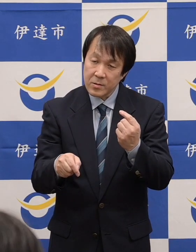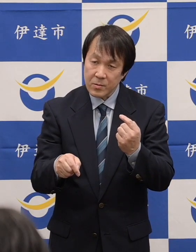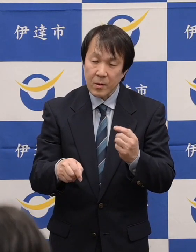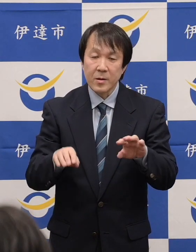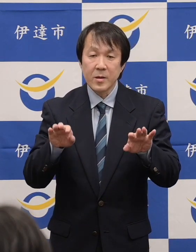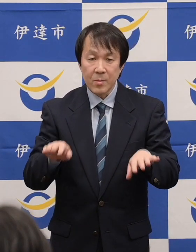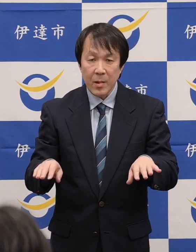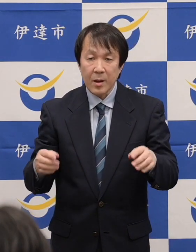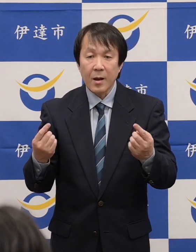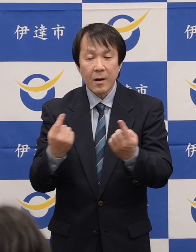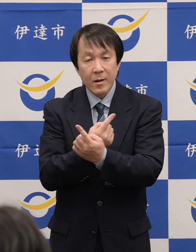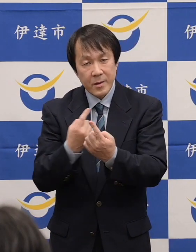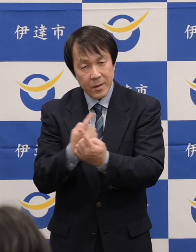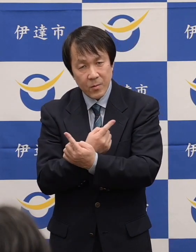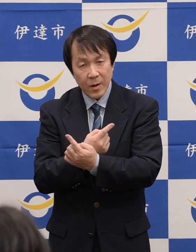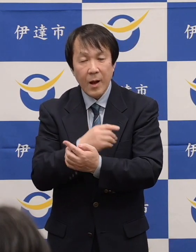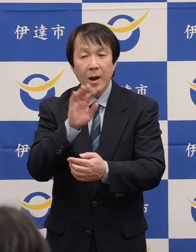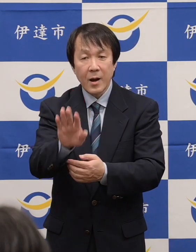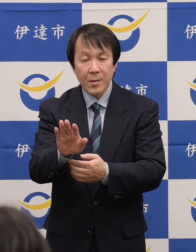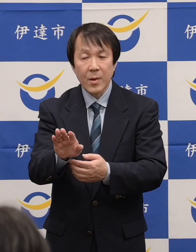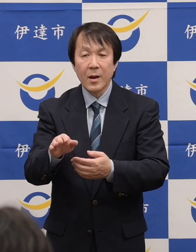ください。